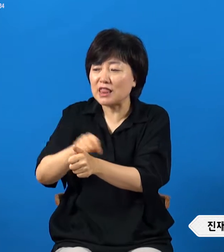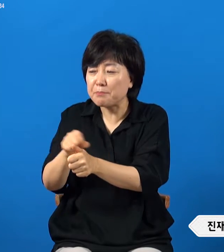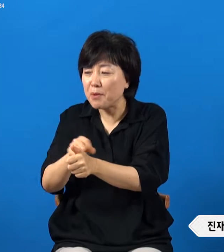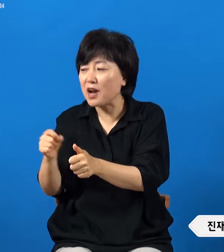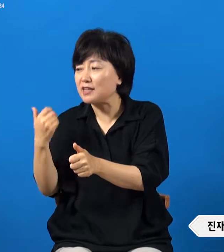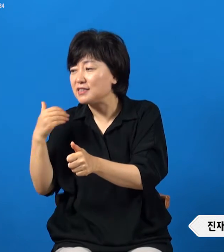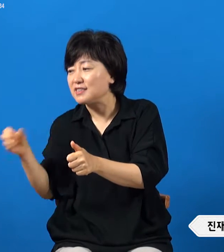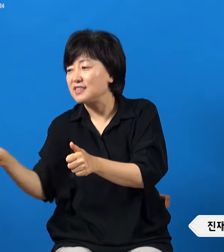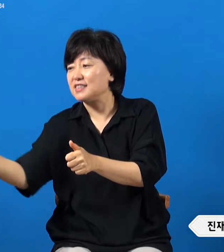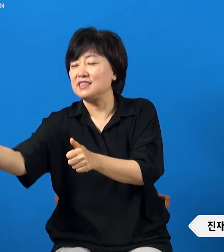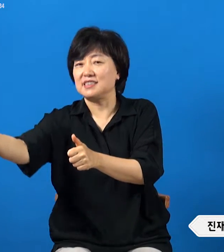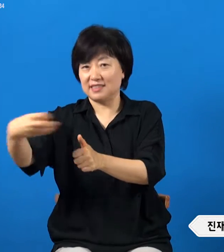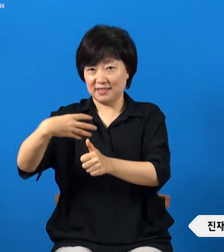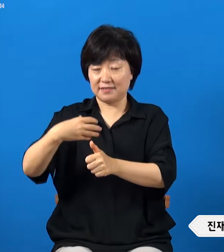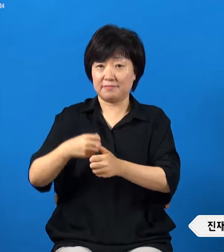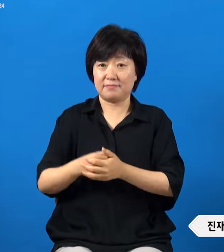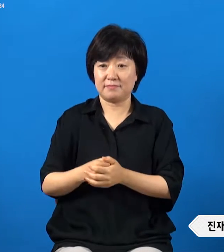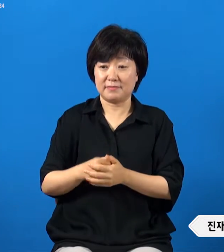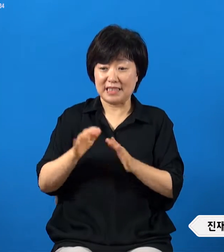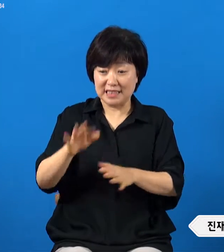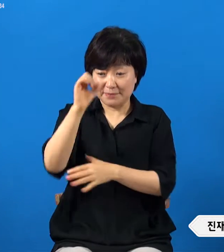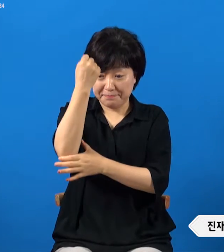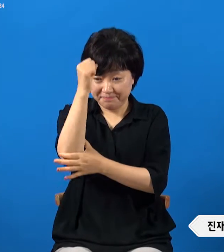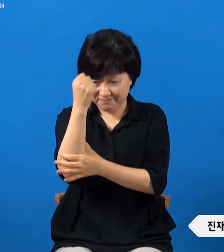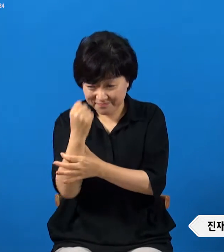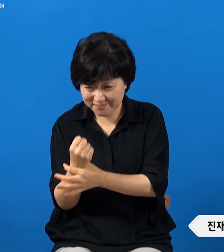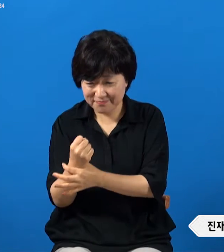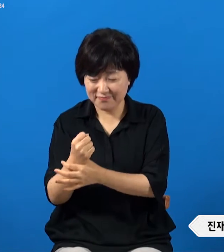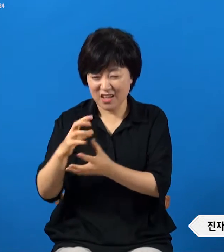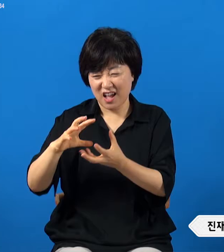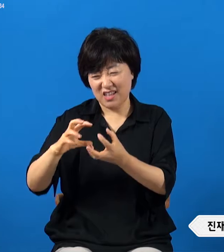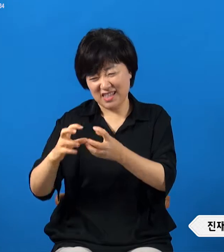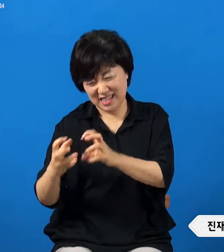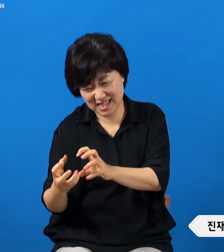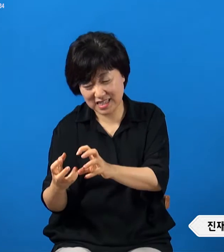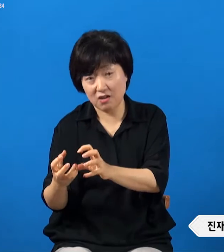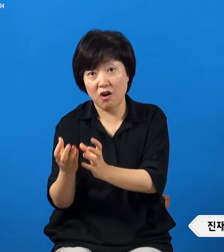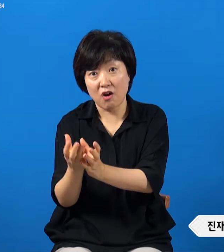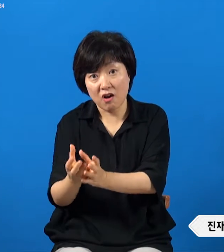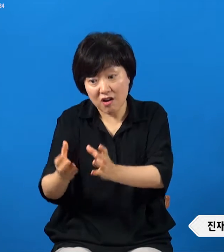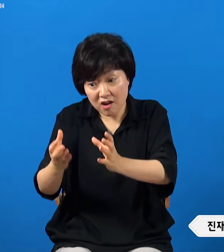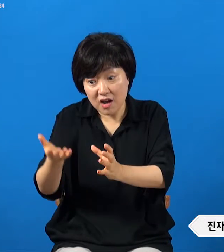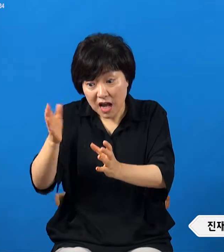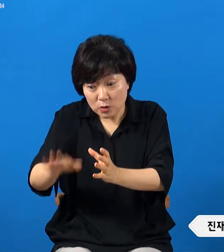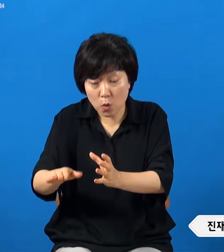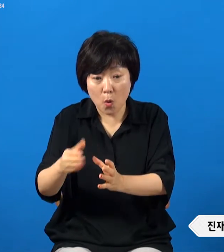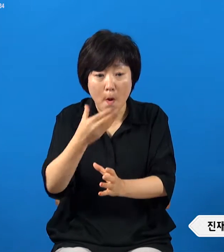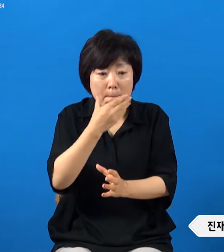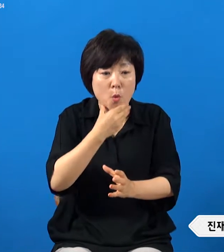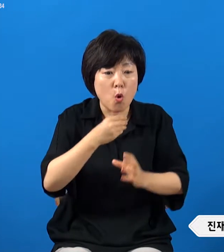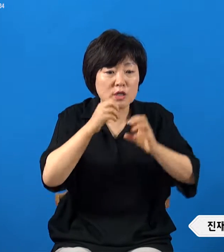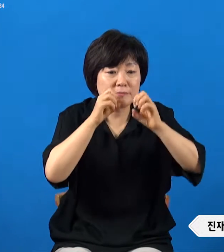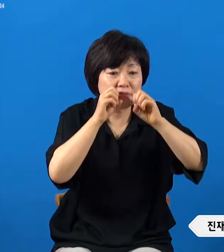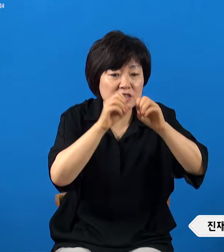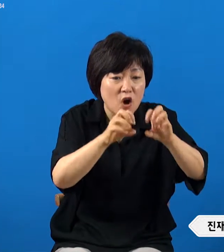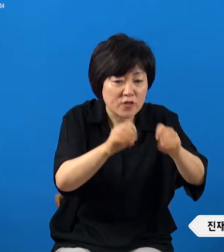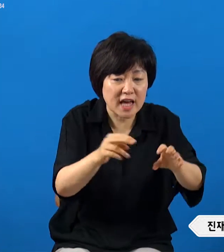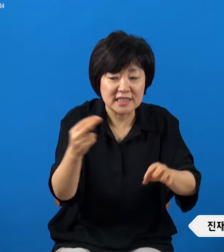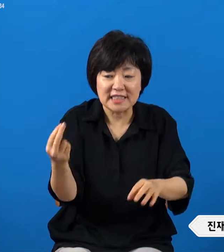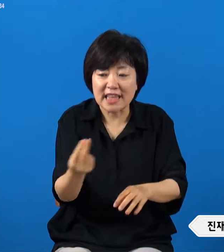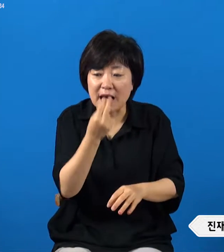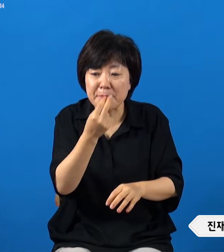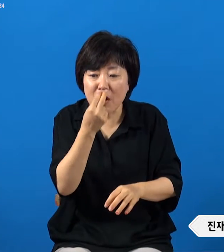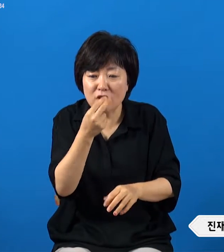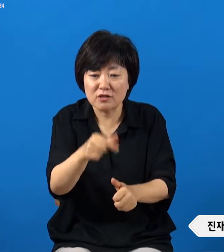하나님 그에게 이렇게 말씀하십니다. 비록 녹슬고 찌그러진 통이라도 생명을 구하는 물을